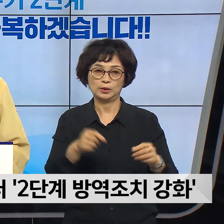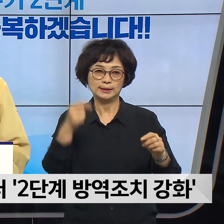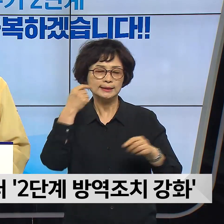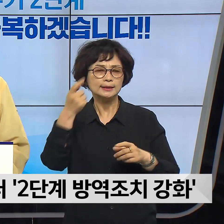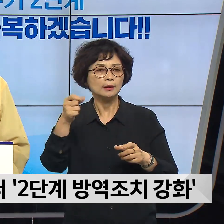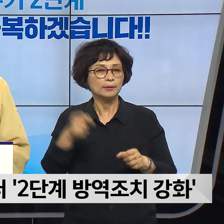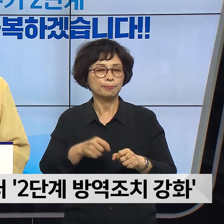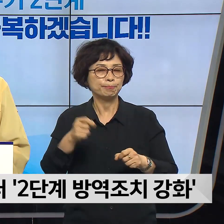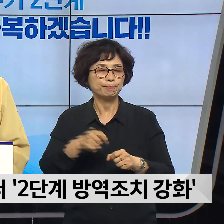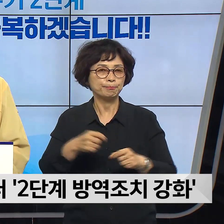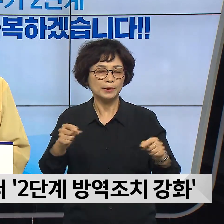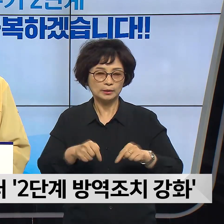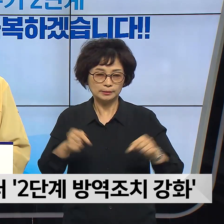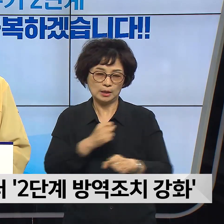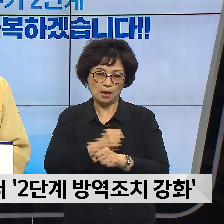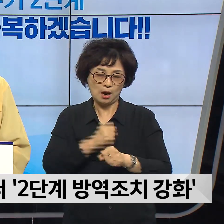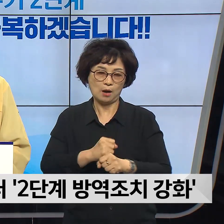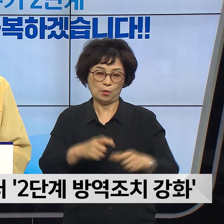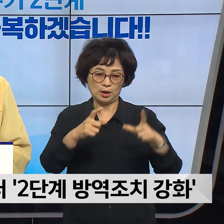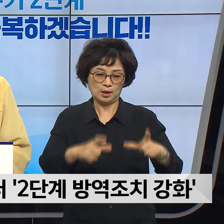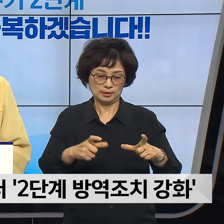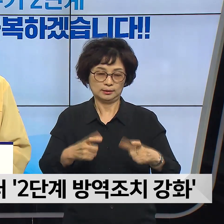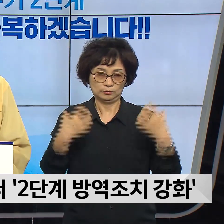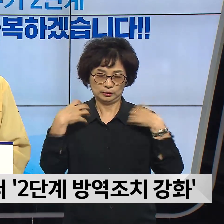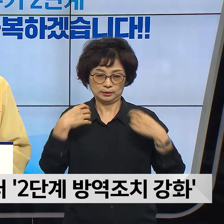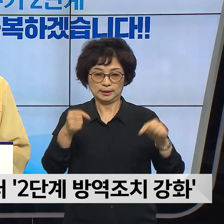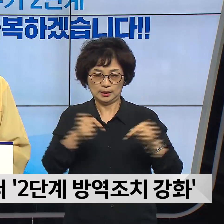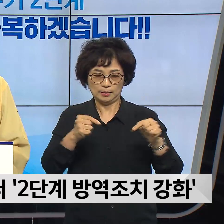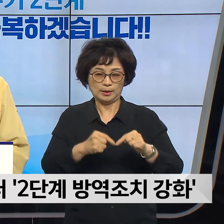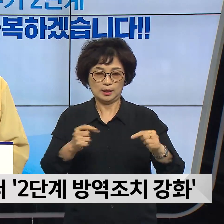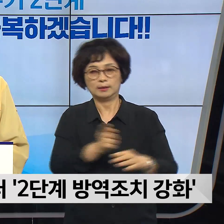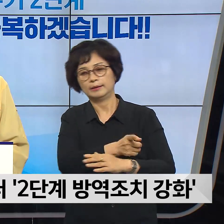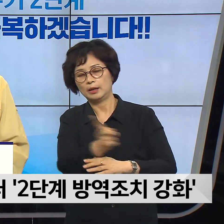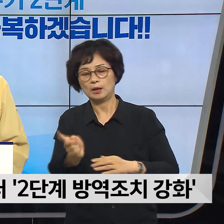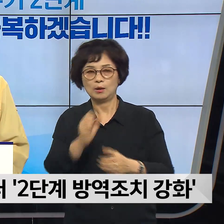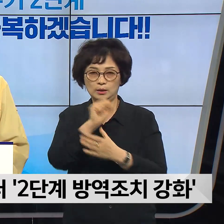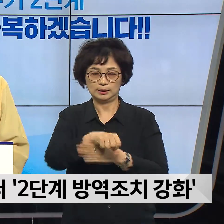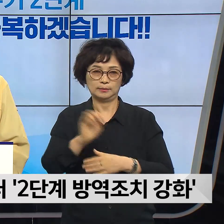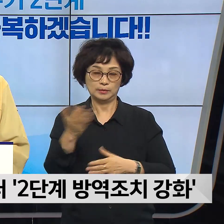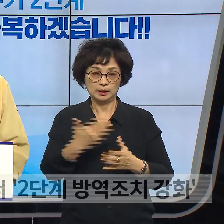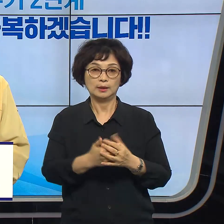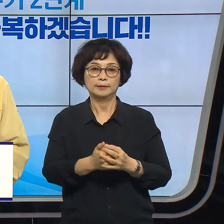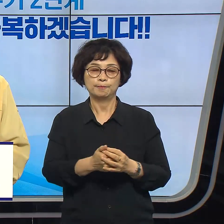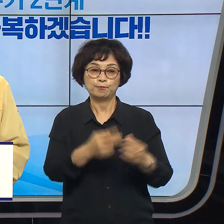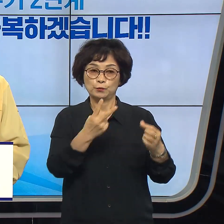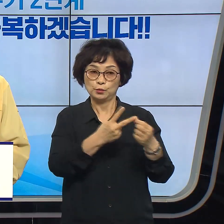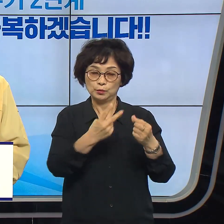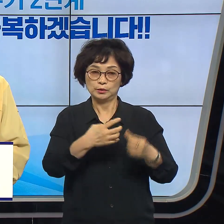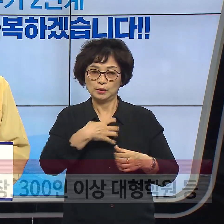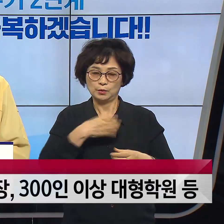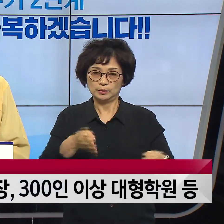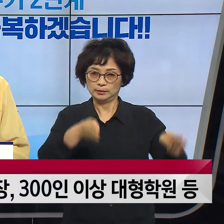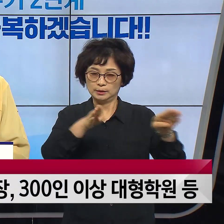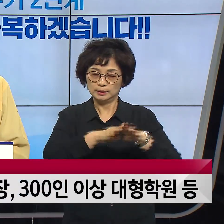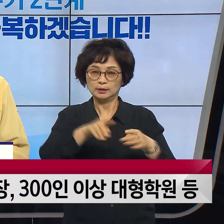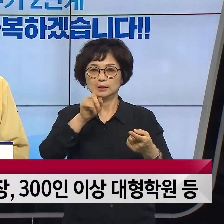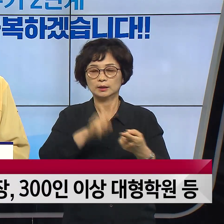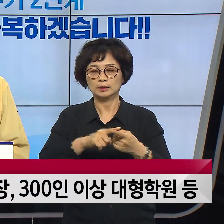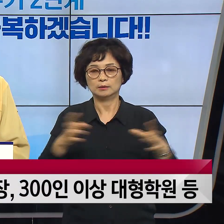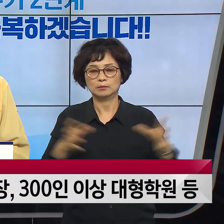노사협약 등은 관할 지자체와의 협의하에 예외적으로 허용이 됩니다. 두 번째로 고위험시설 전체에